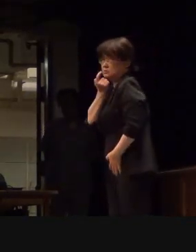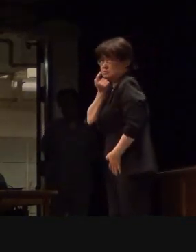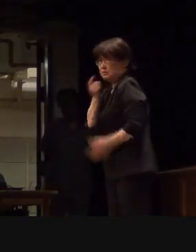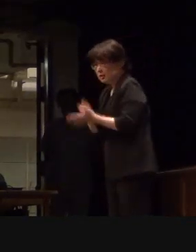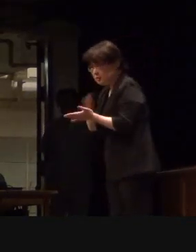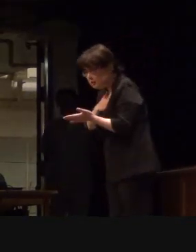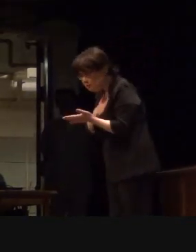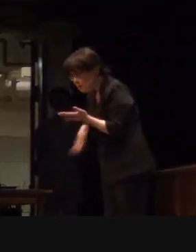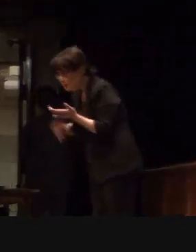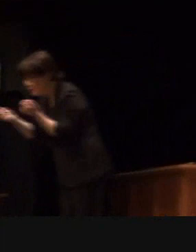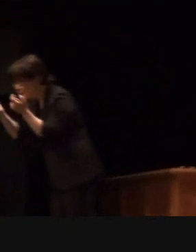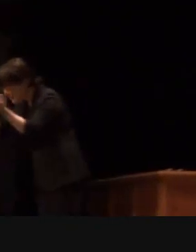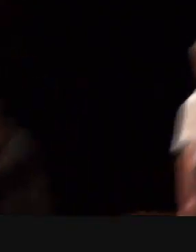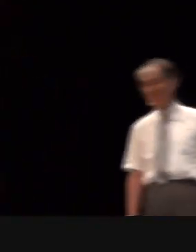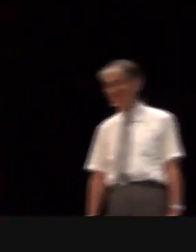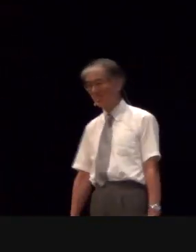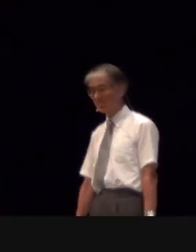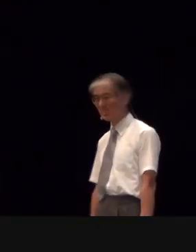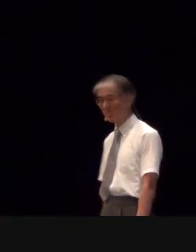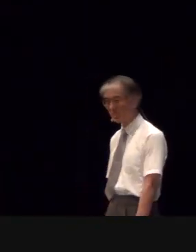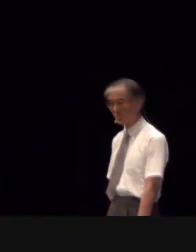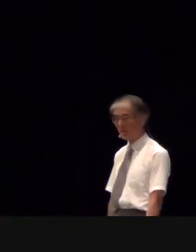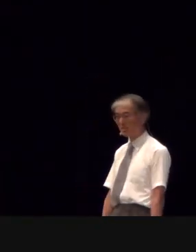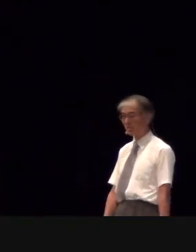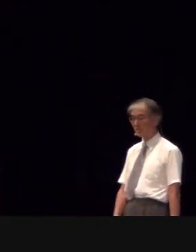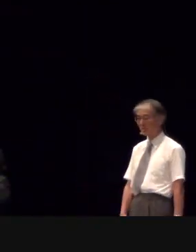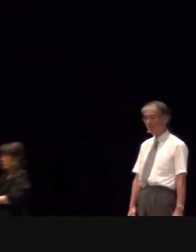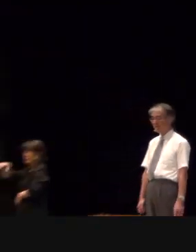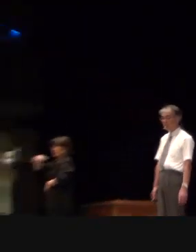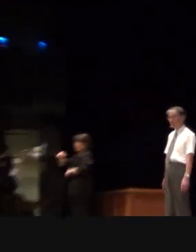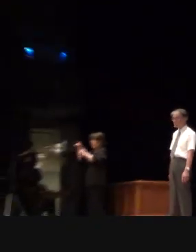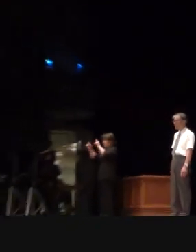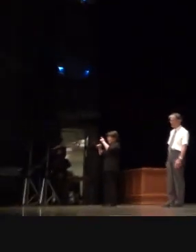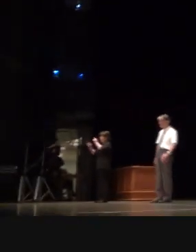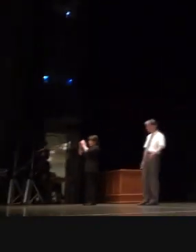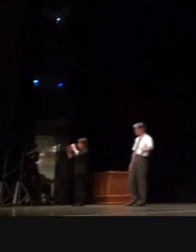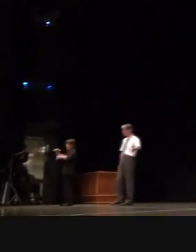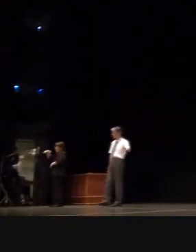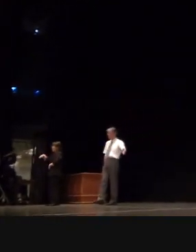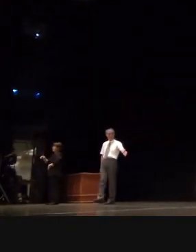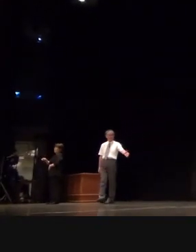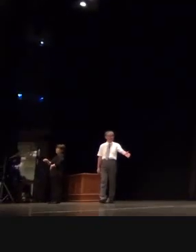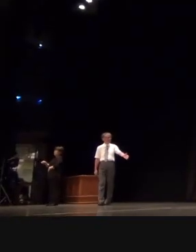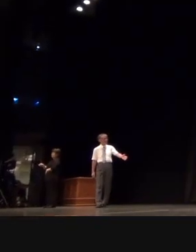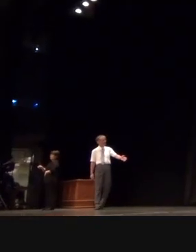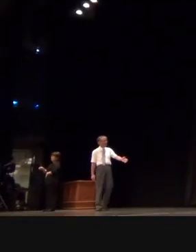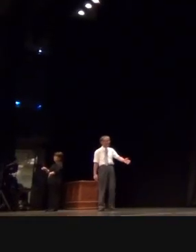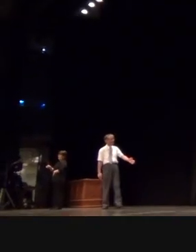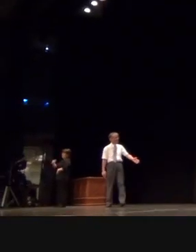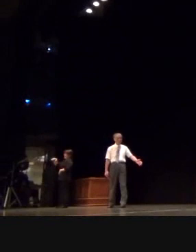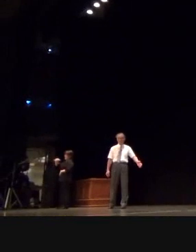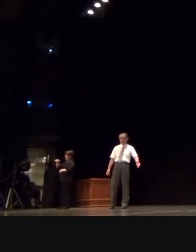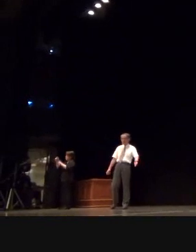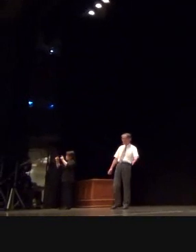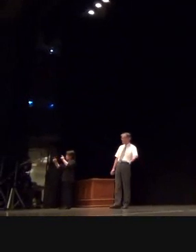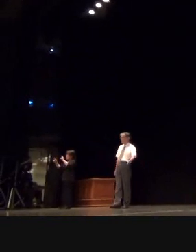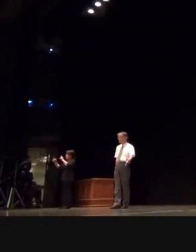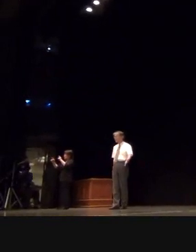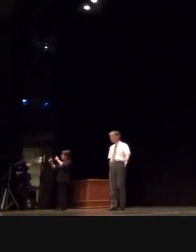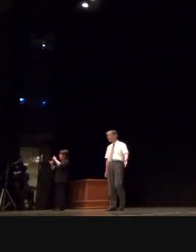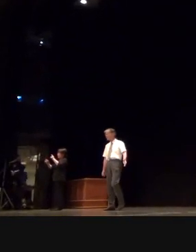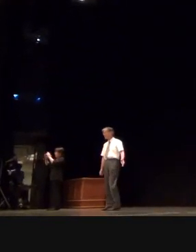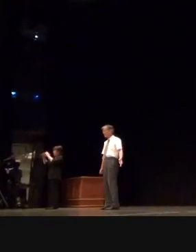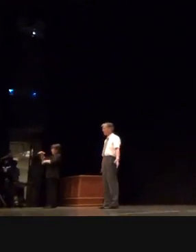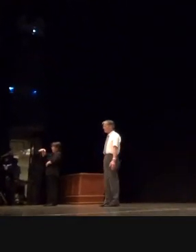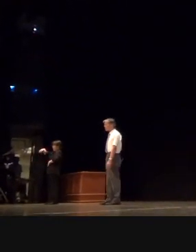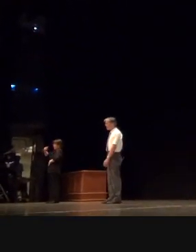ますね。今私たちがいる日比谷公会堂です。私はそこで日比谷公会堂のこの壇上にい